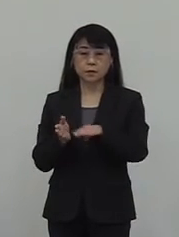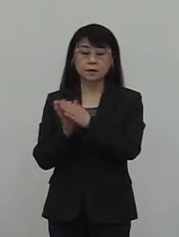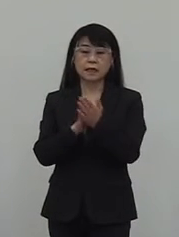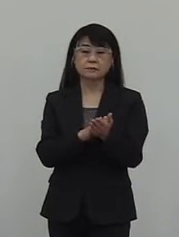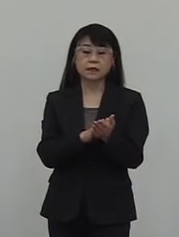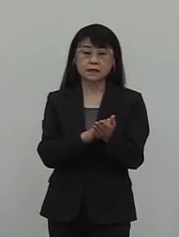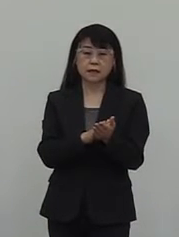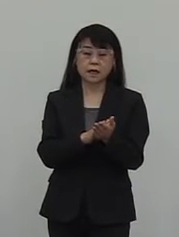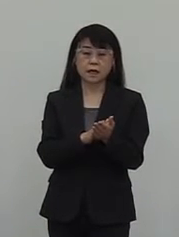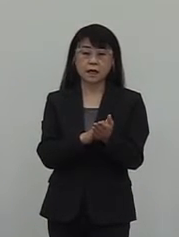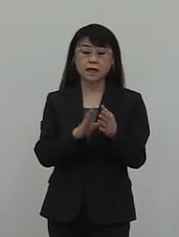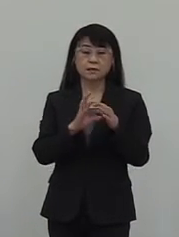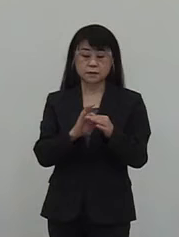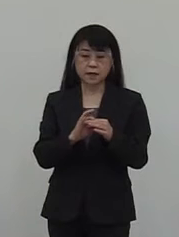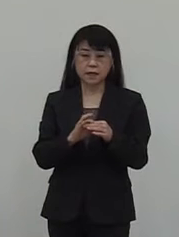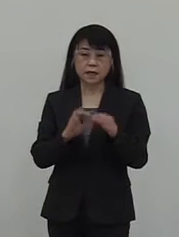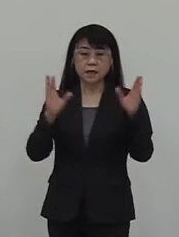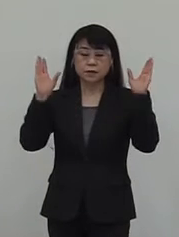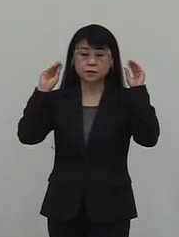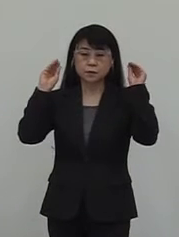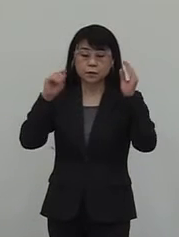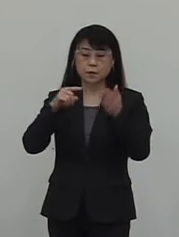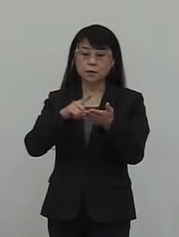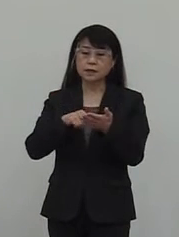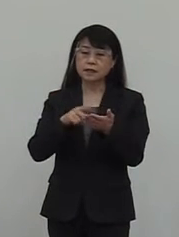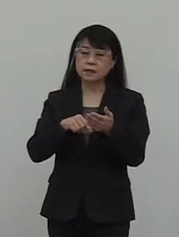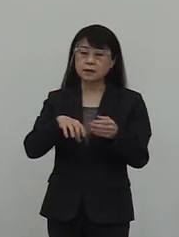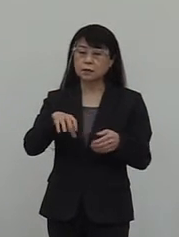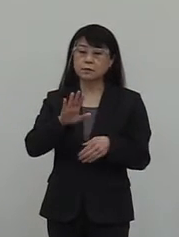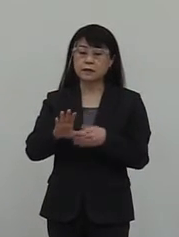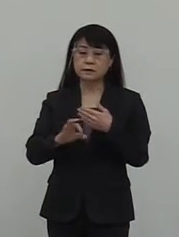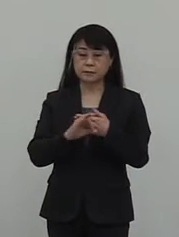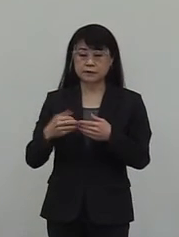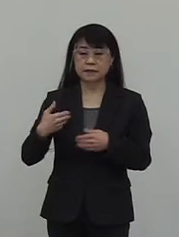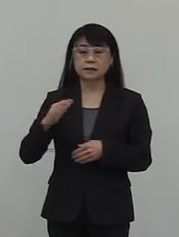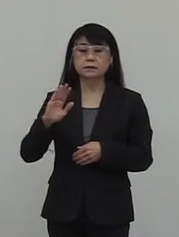ということで、ちょっとまだもしかするとまだ情報入ってきたいところもあるかもしれないんですが、